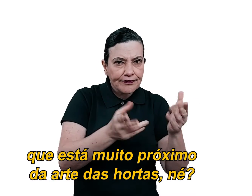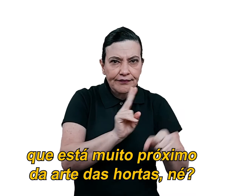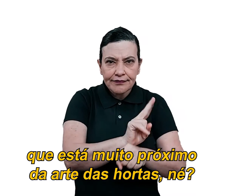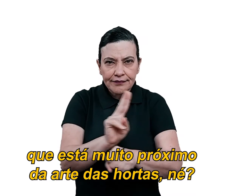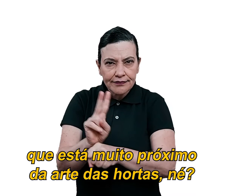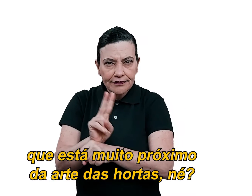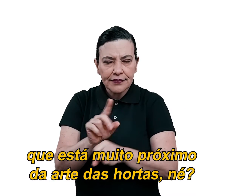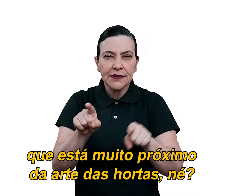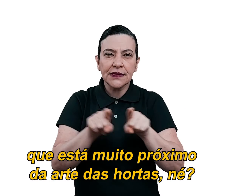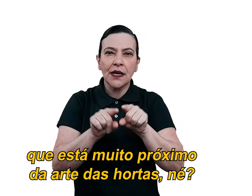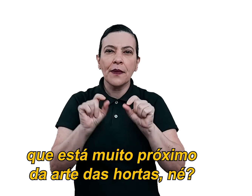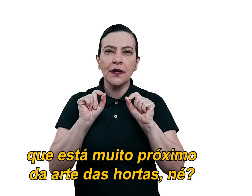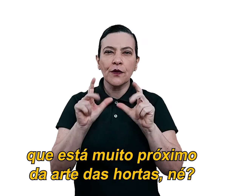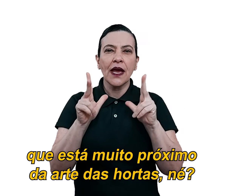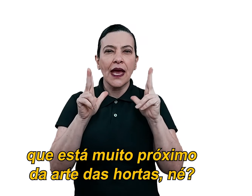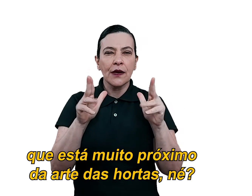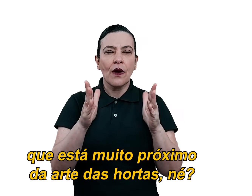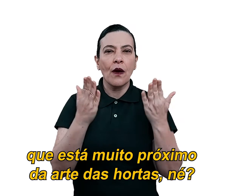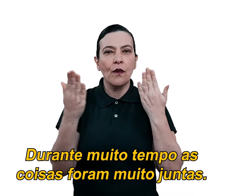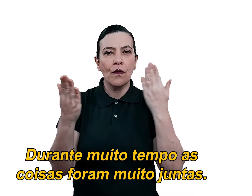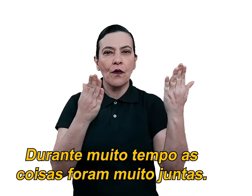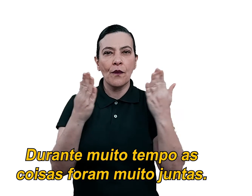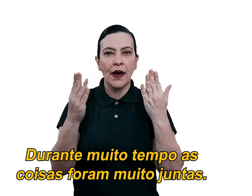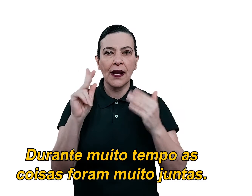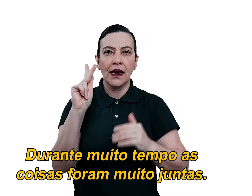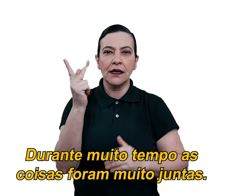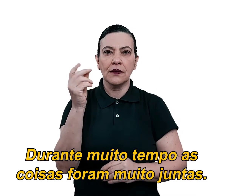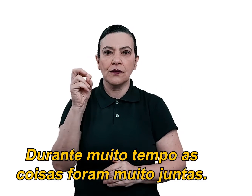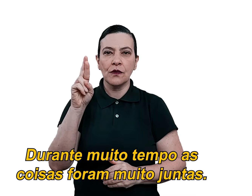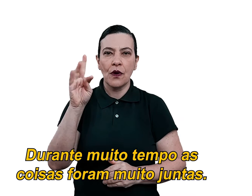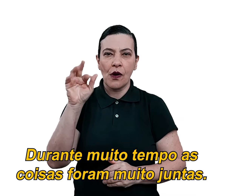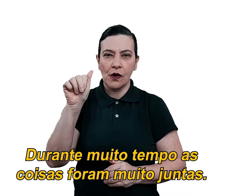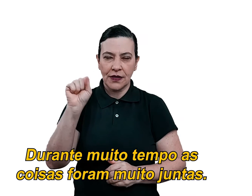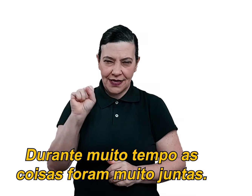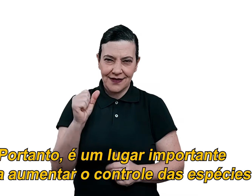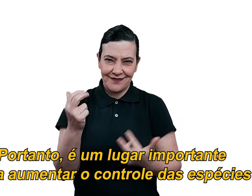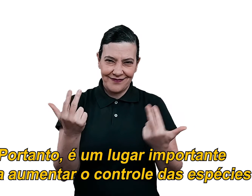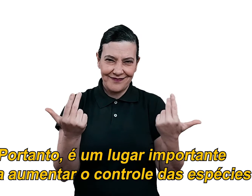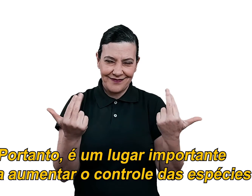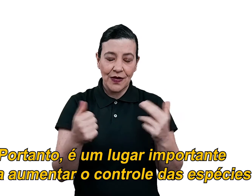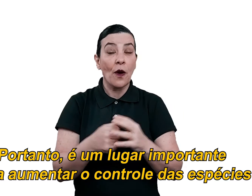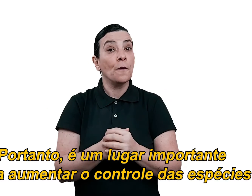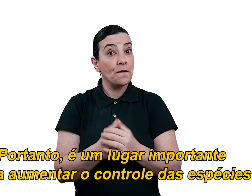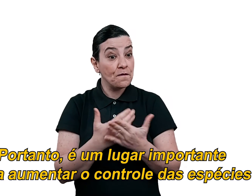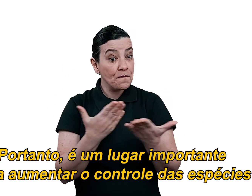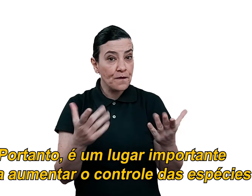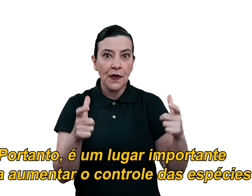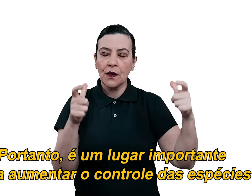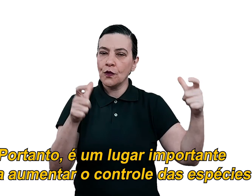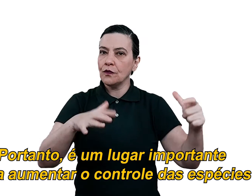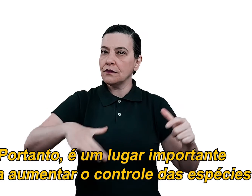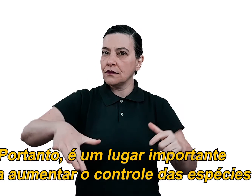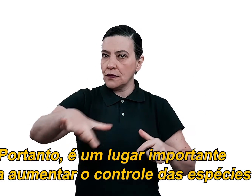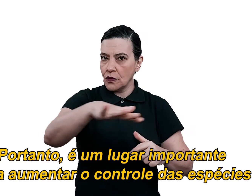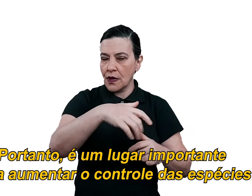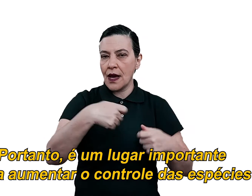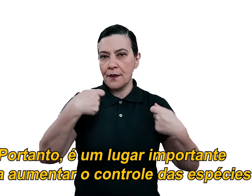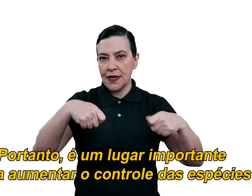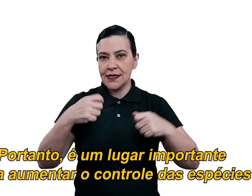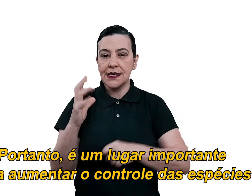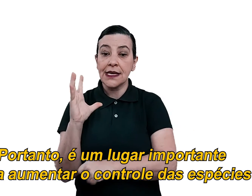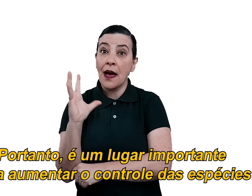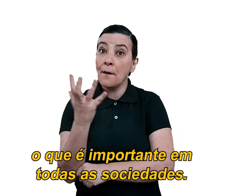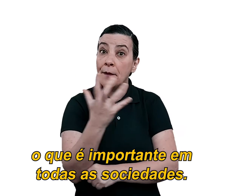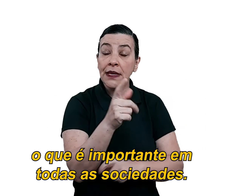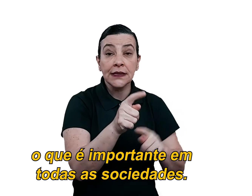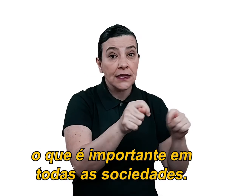muito próxima, inclusive, da arte das hortas, né? Durante muito tempo as coisas foram muito juntas. Portanto, é um lugar importante para aumentar o controle das